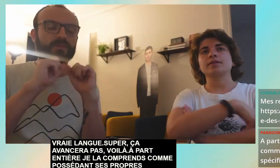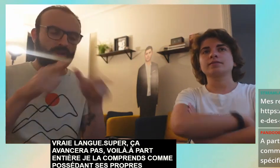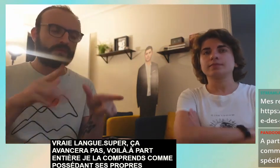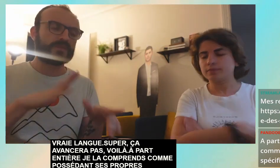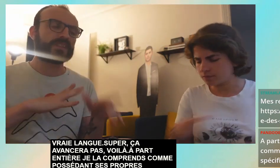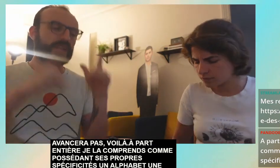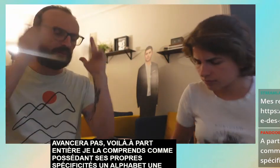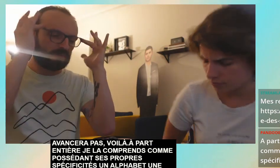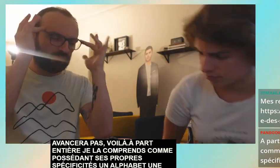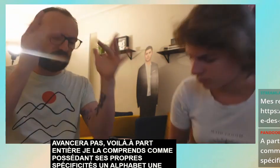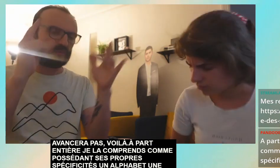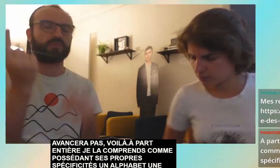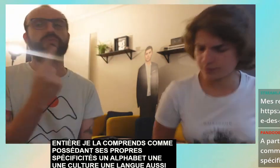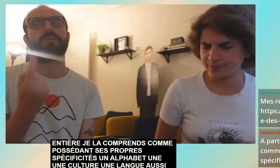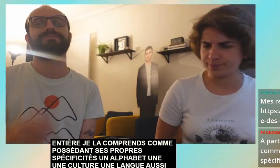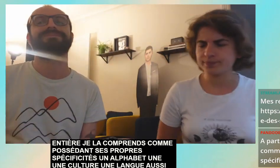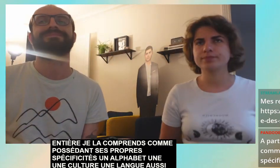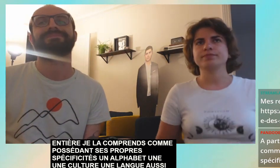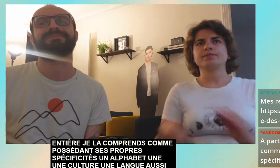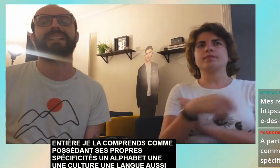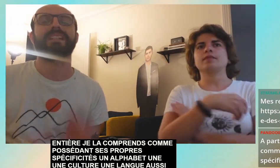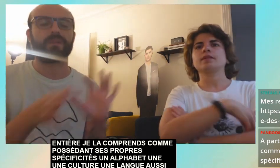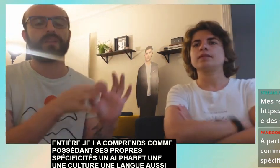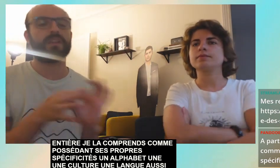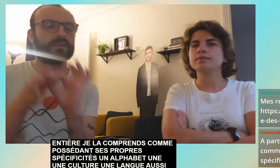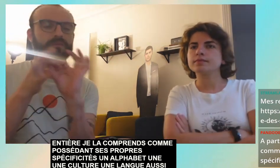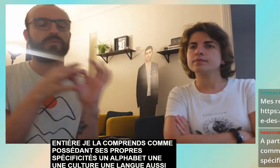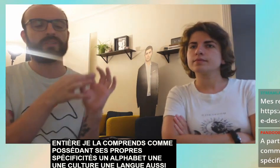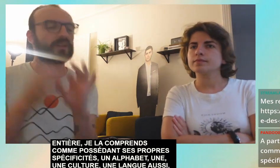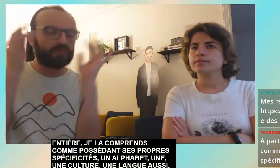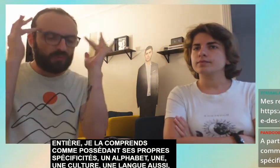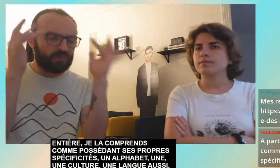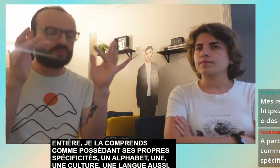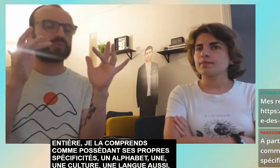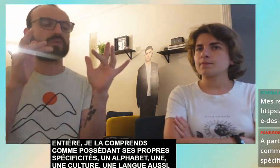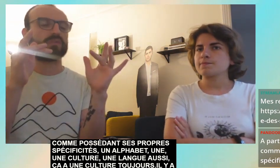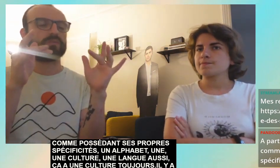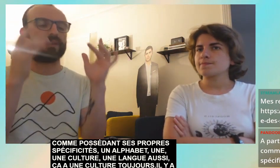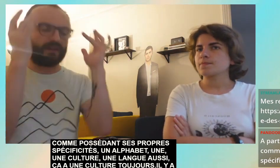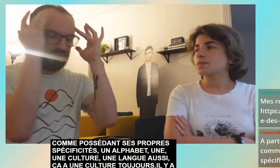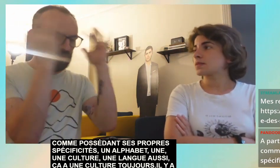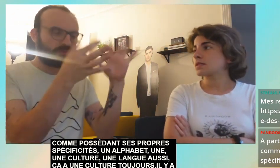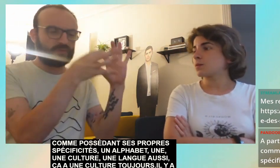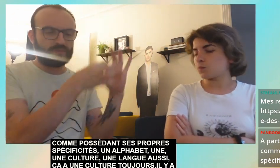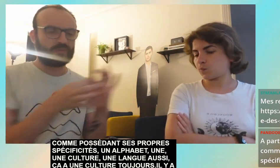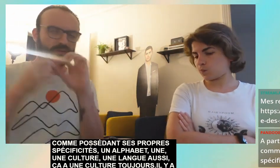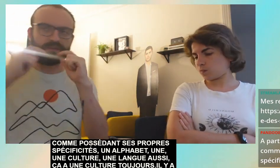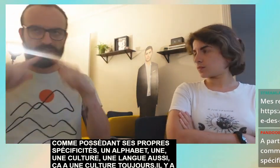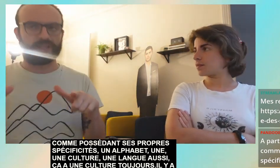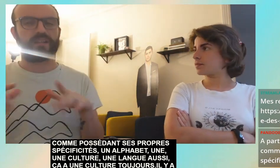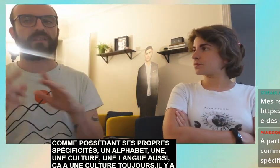langue aussi, ça a une culture, toujours. Il y a le lien culture, enfin, culture, c'est lié à la langue,